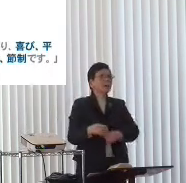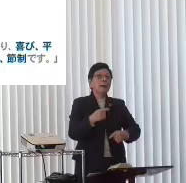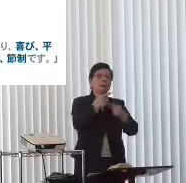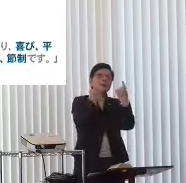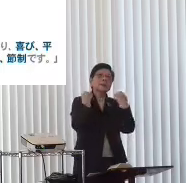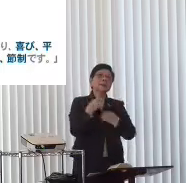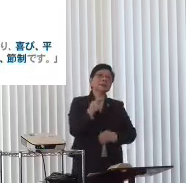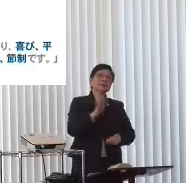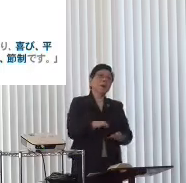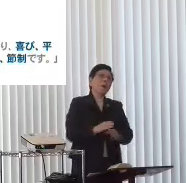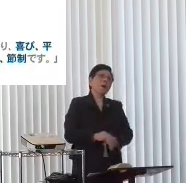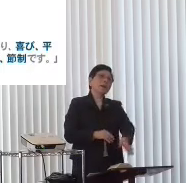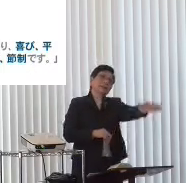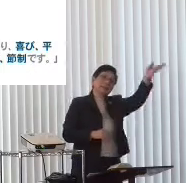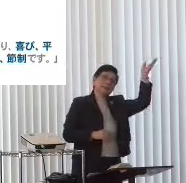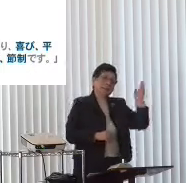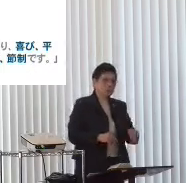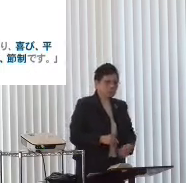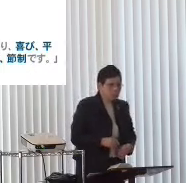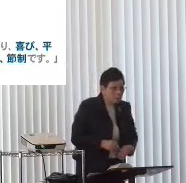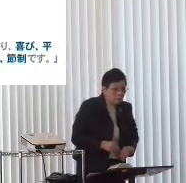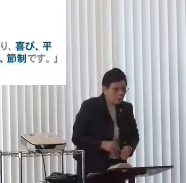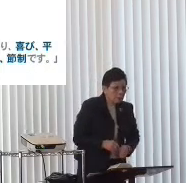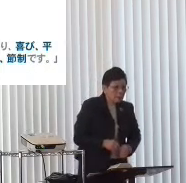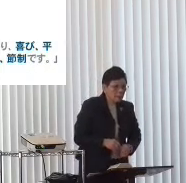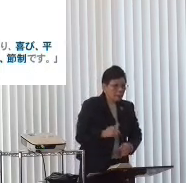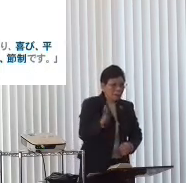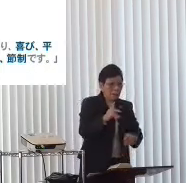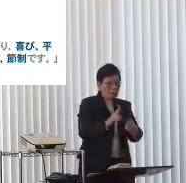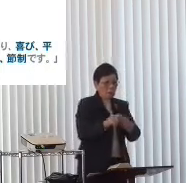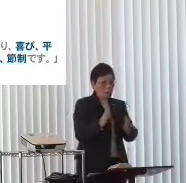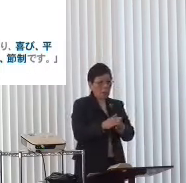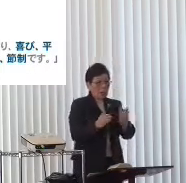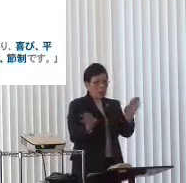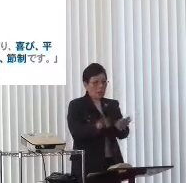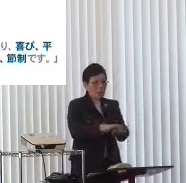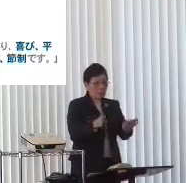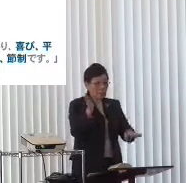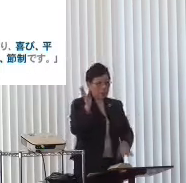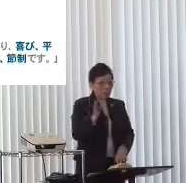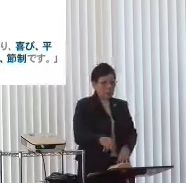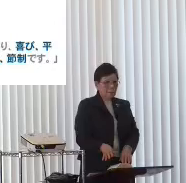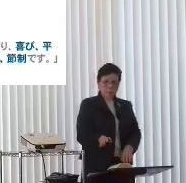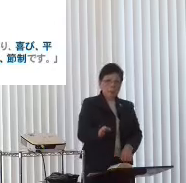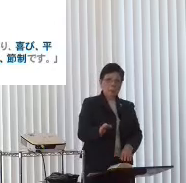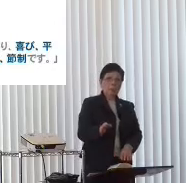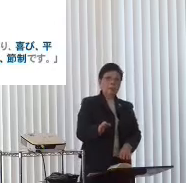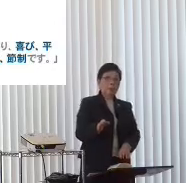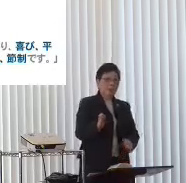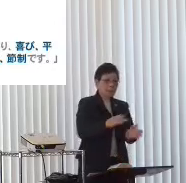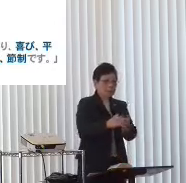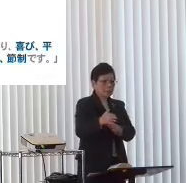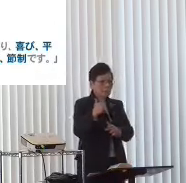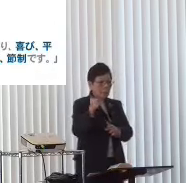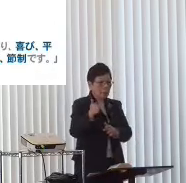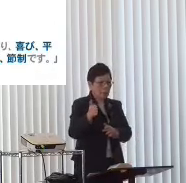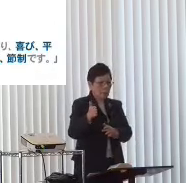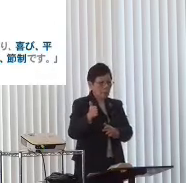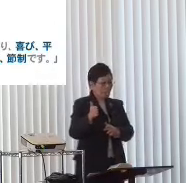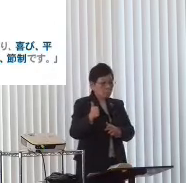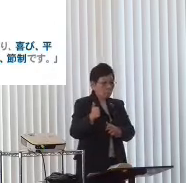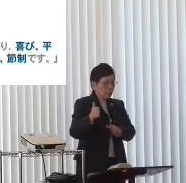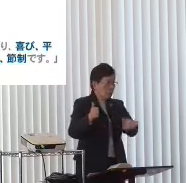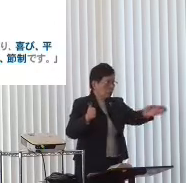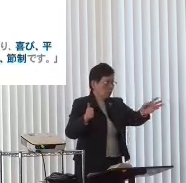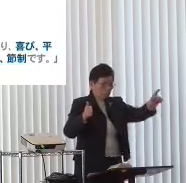。あらゆる良い技を行って実を結びなさい。あらゆる良い技ってなかなかちょっとね、ちょっとスケール大きいですけれども